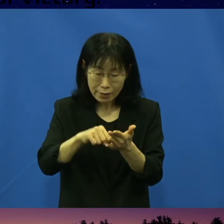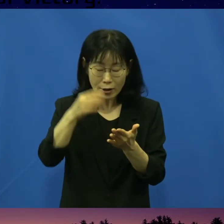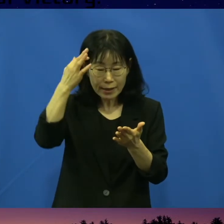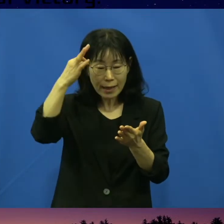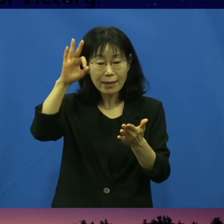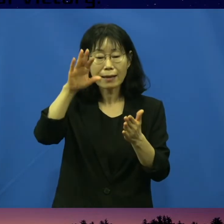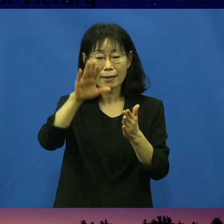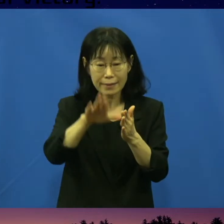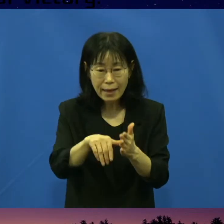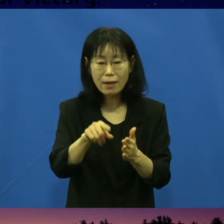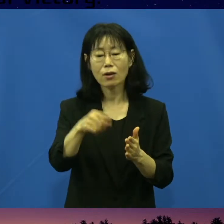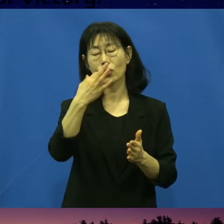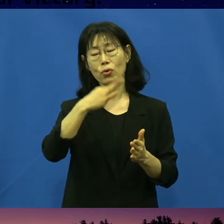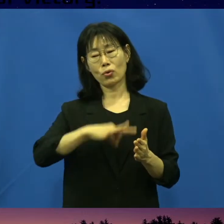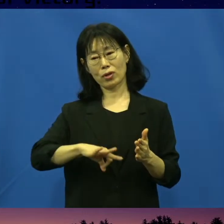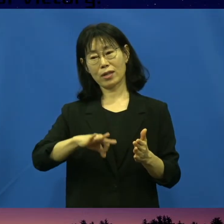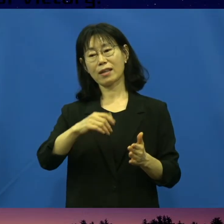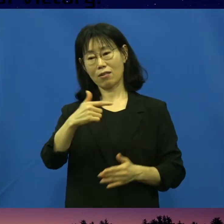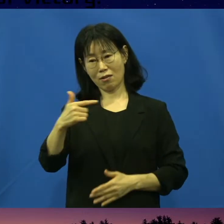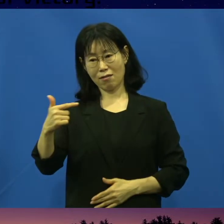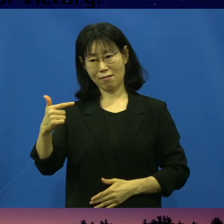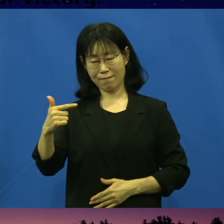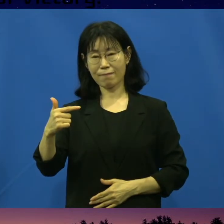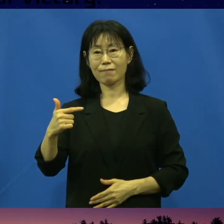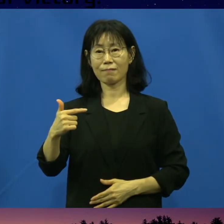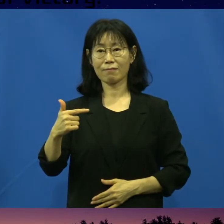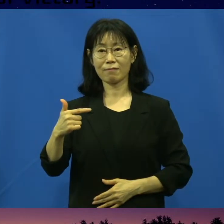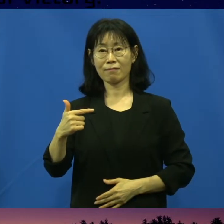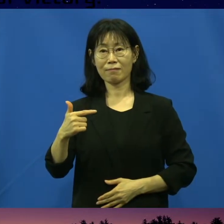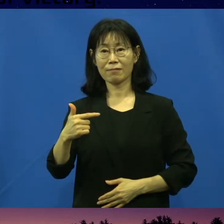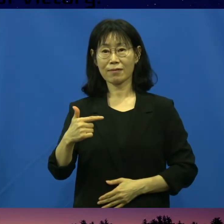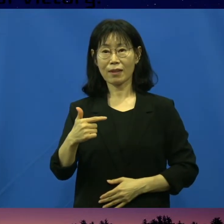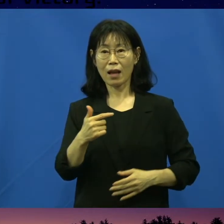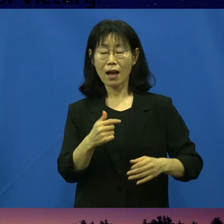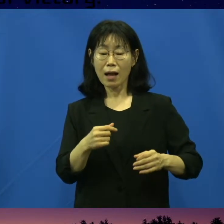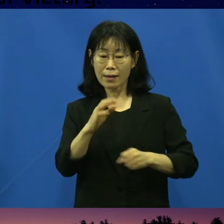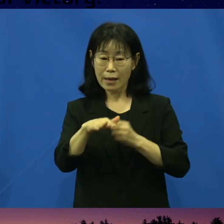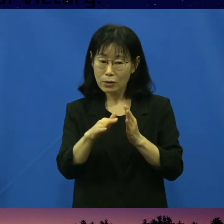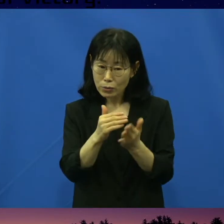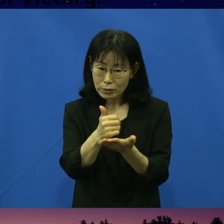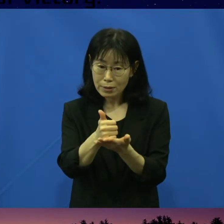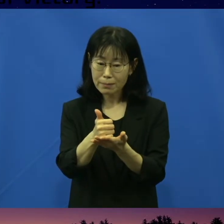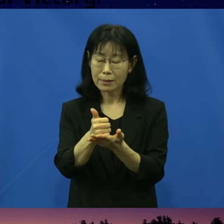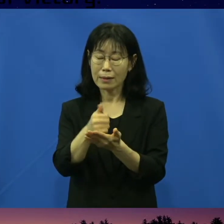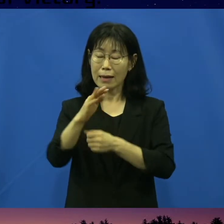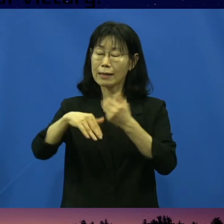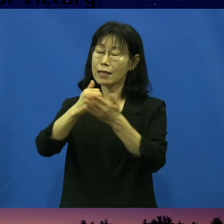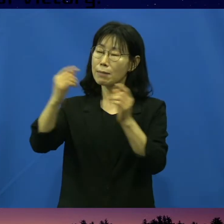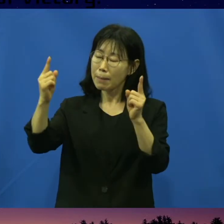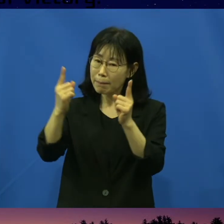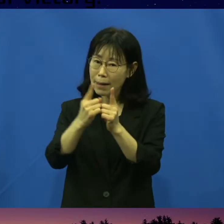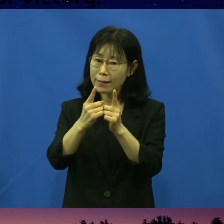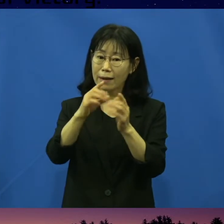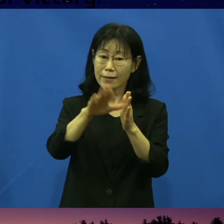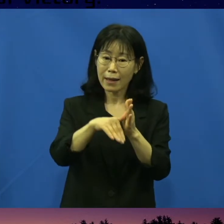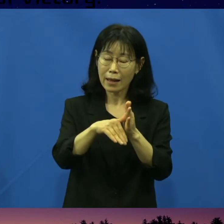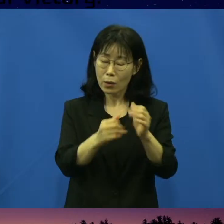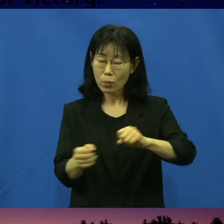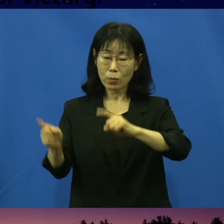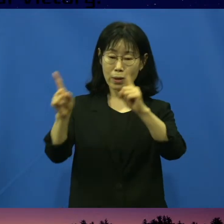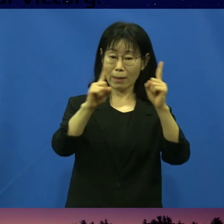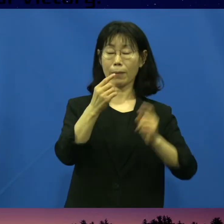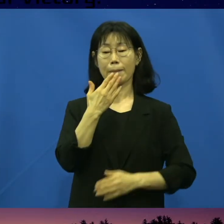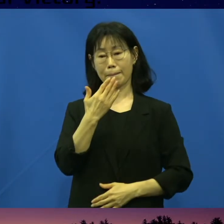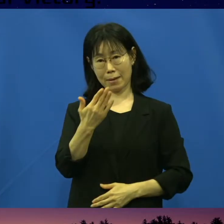그 예수를 만나면 산다는 거예요. 산다는 거예요. 회복이 일어나는 거예요. 아무리 망가져도 다 사는 역사가